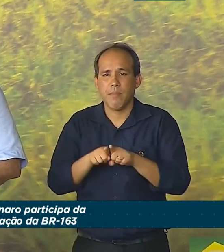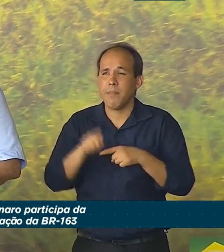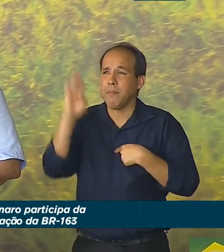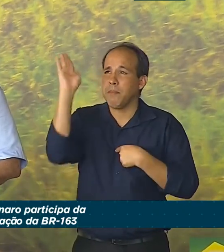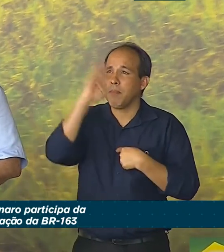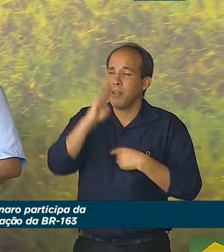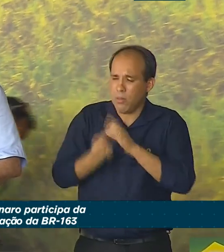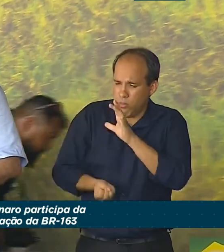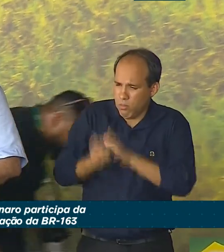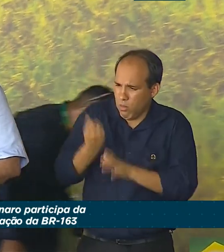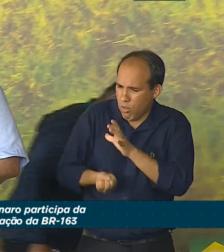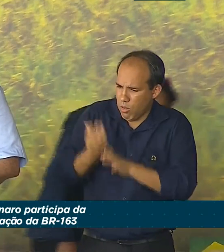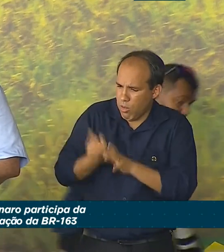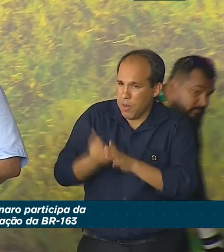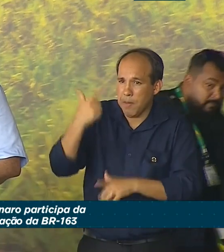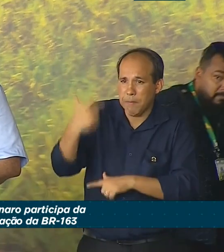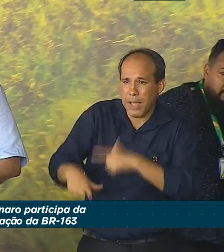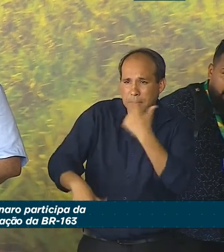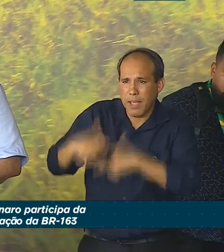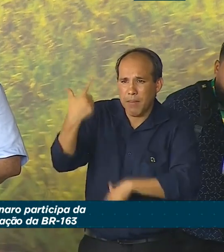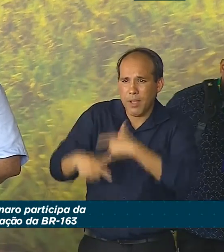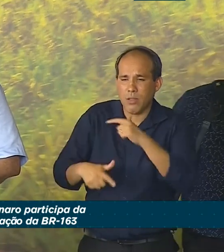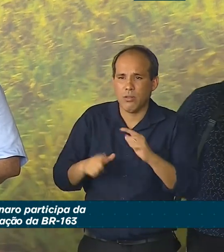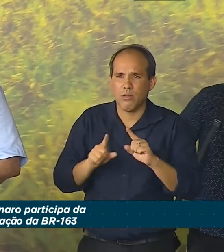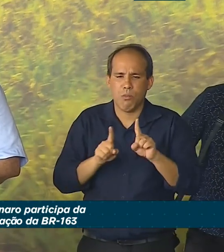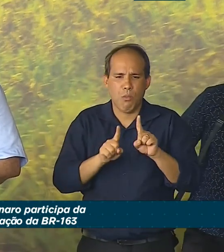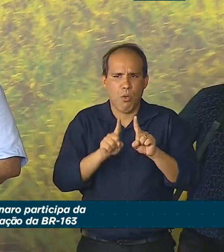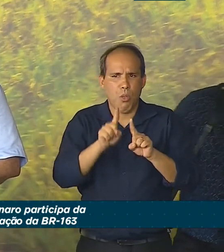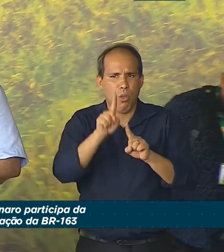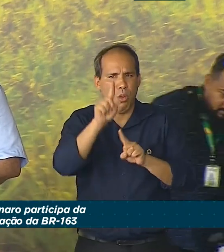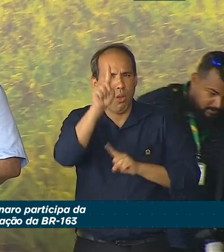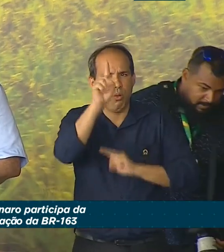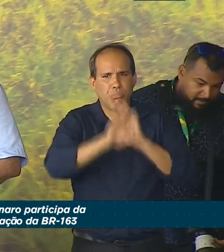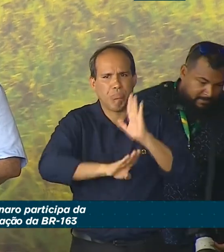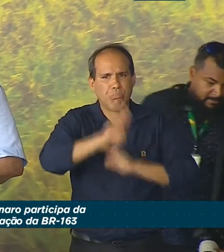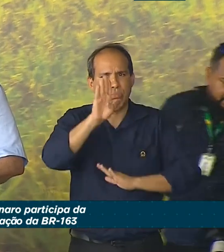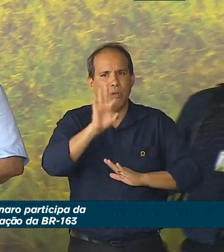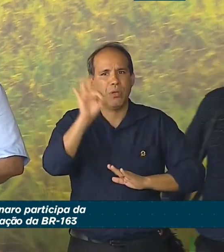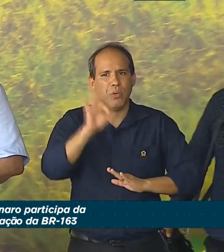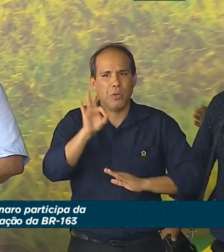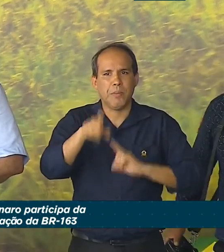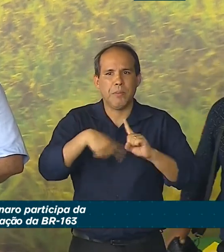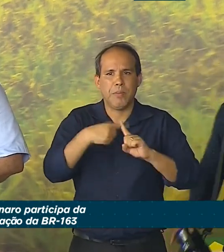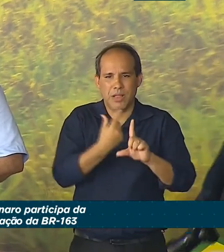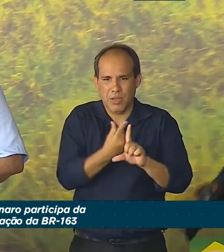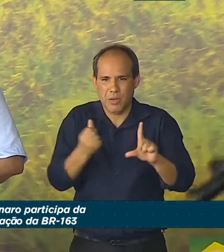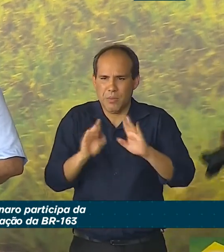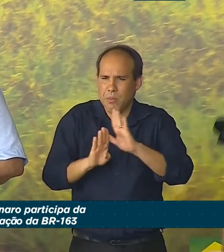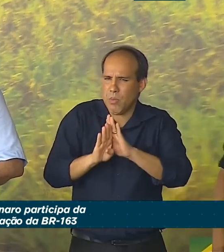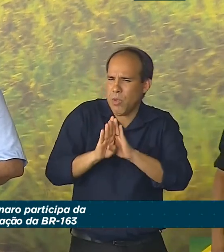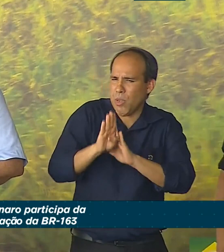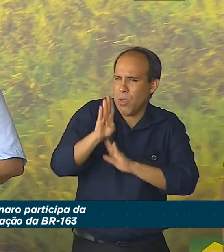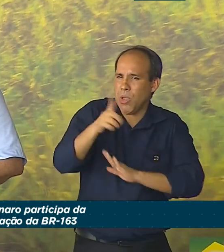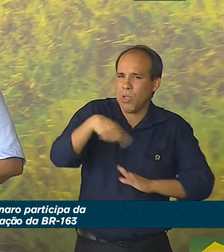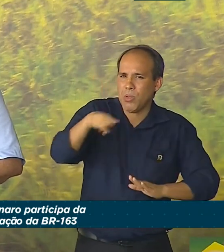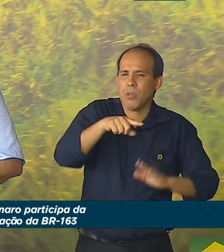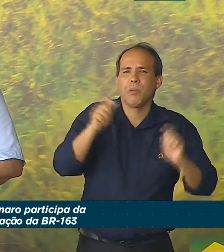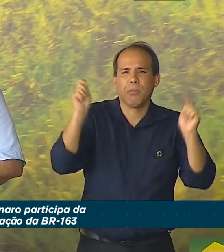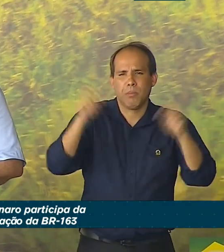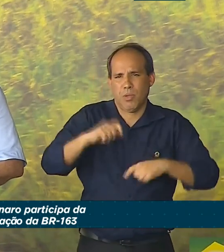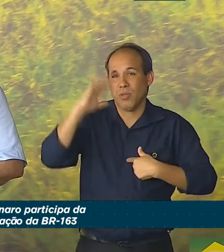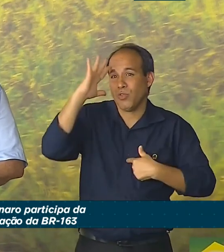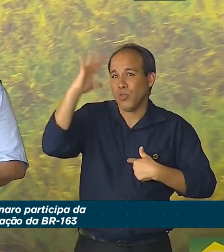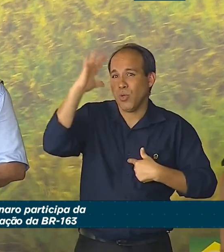produzindo mais, como diz os números, e como bem dizem também os números da economia, nós podemos sonhar